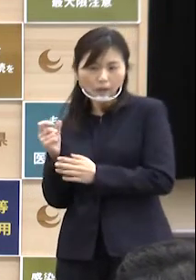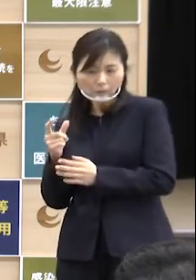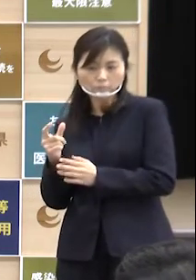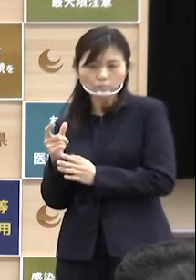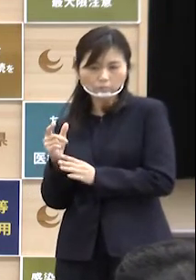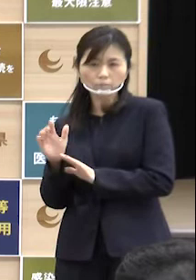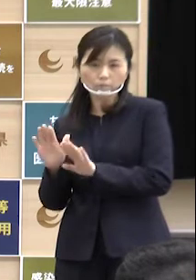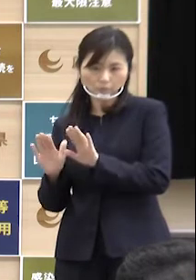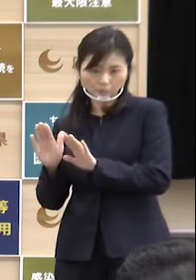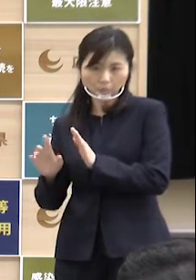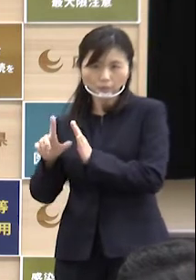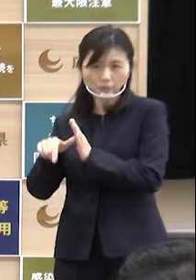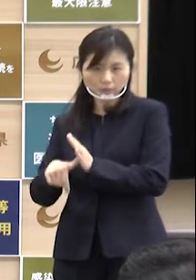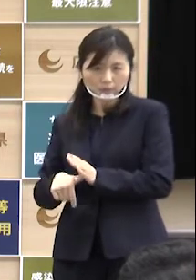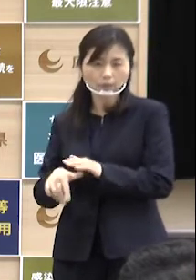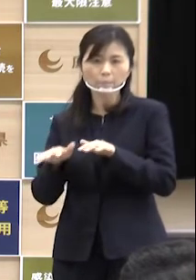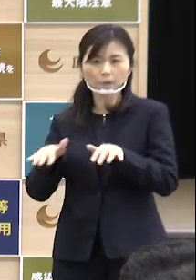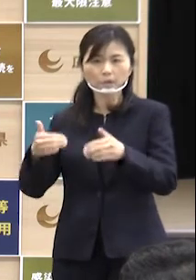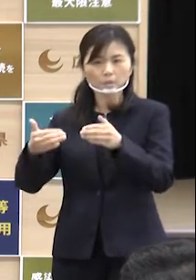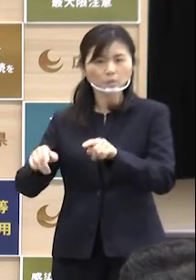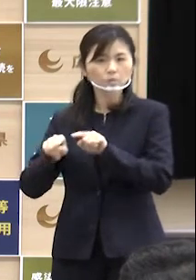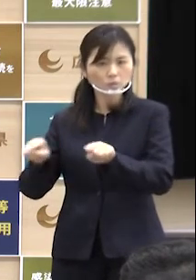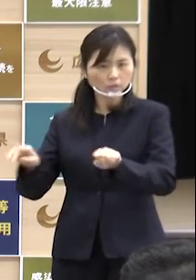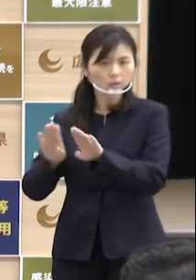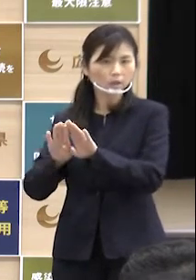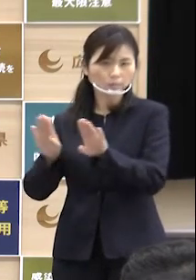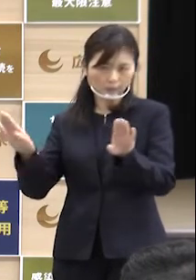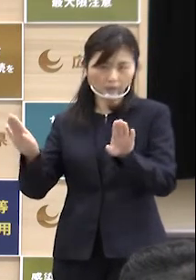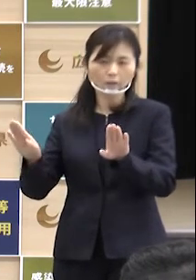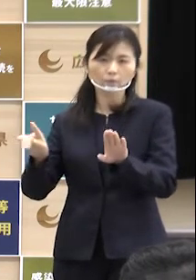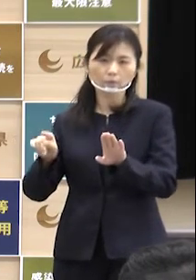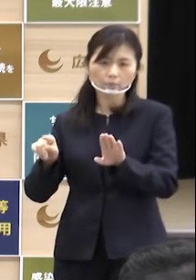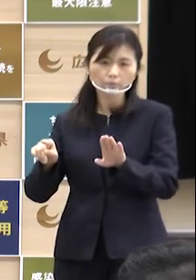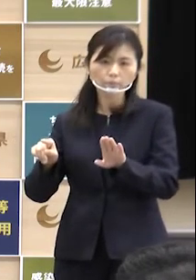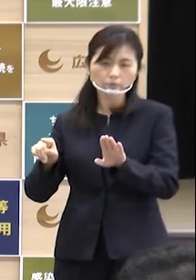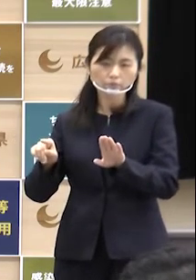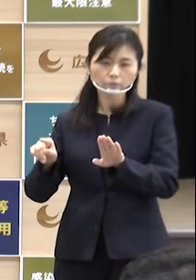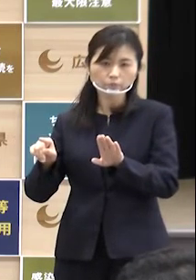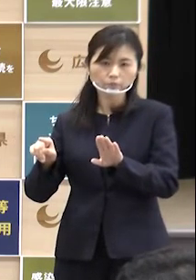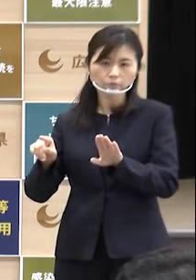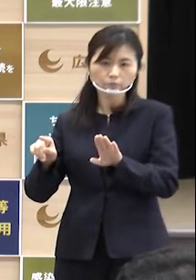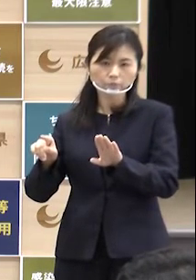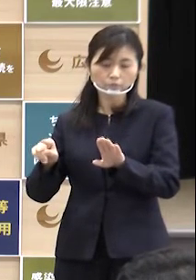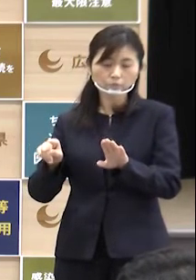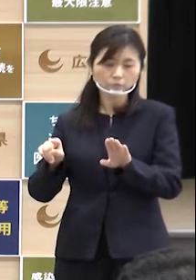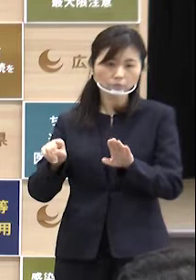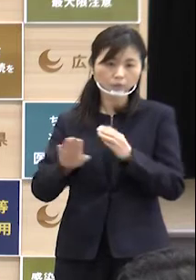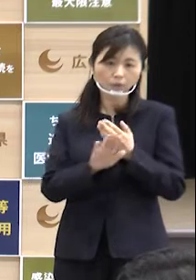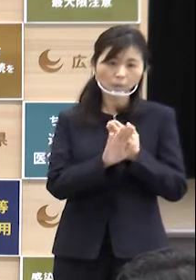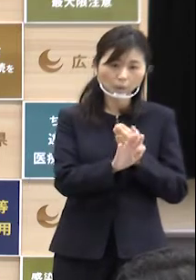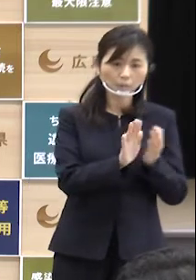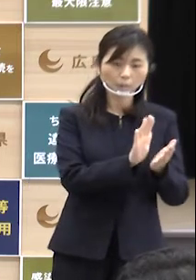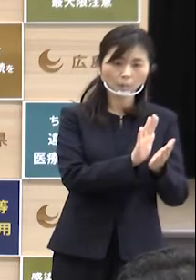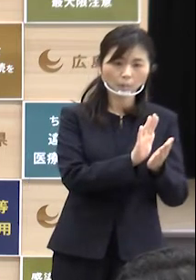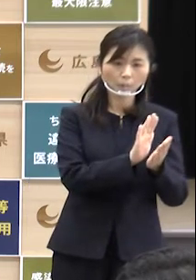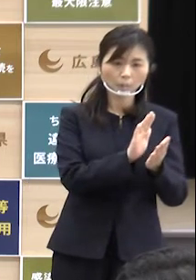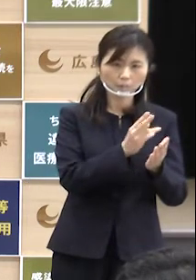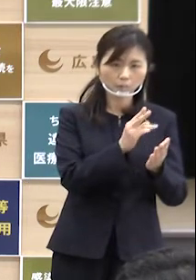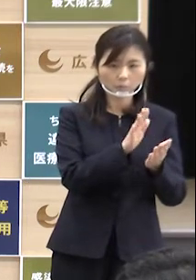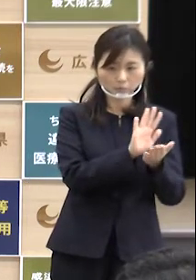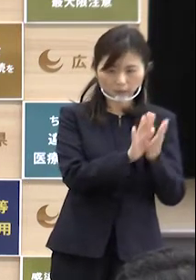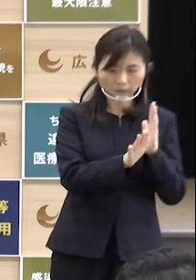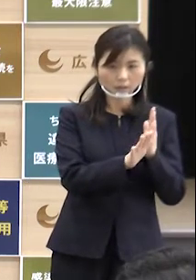置による対策を講じたということがありますので、措置を実施している都道府県の中では比較的低